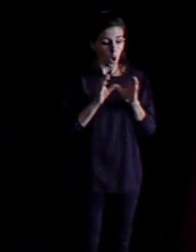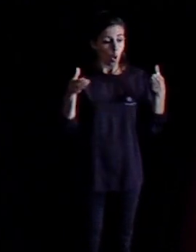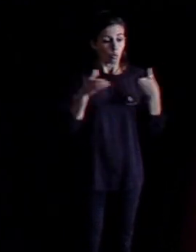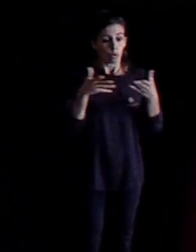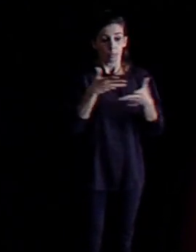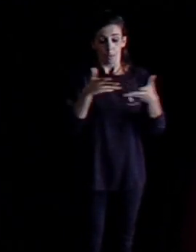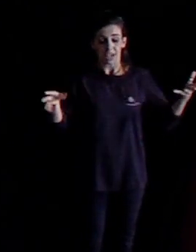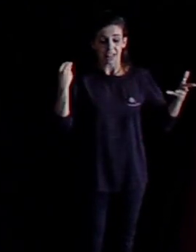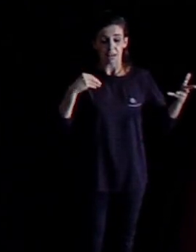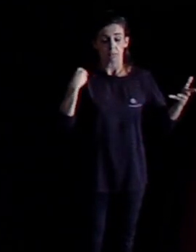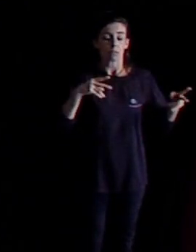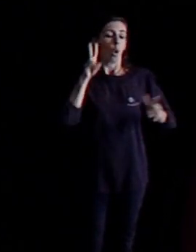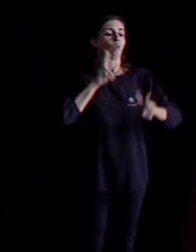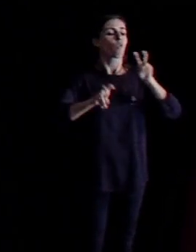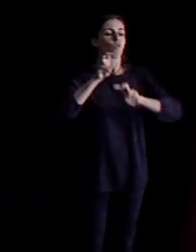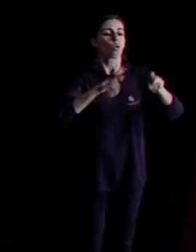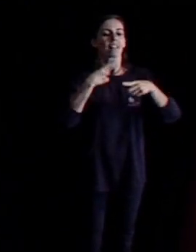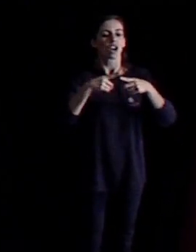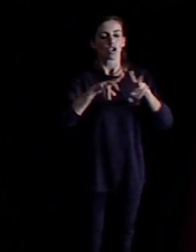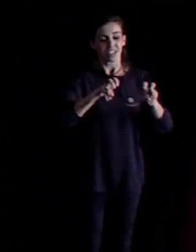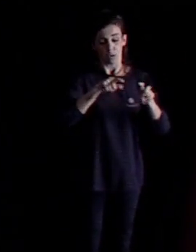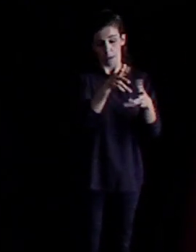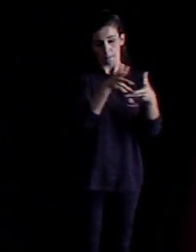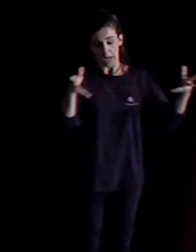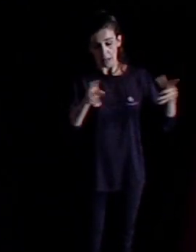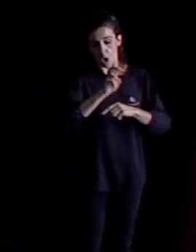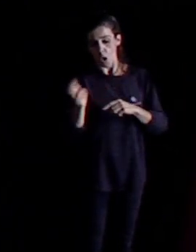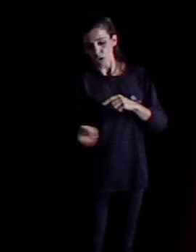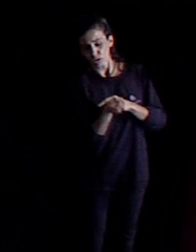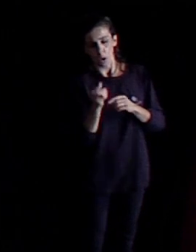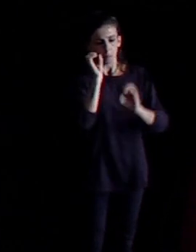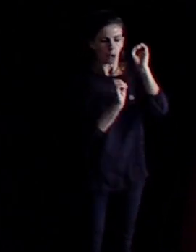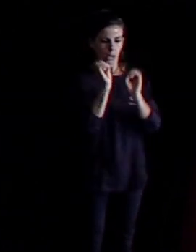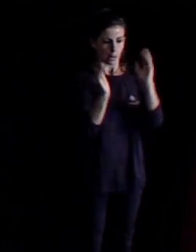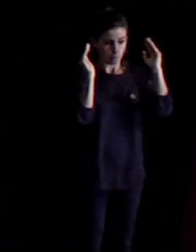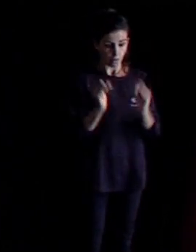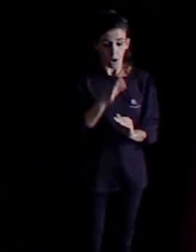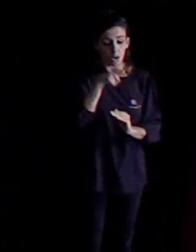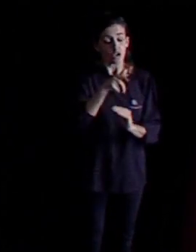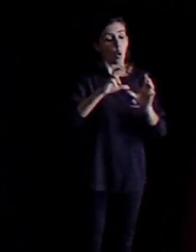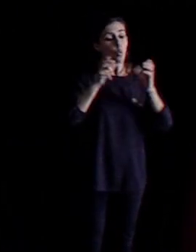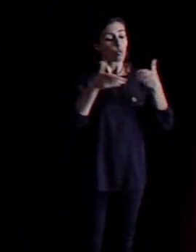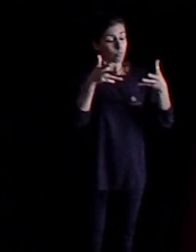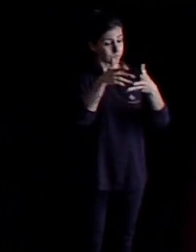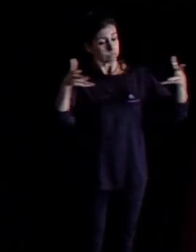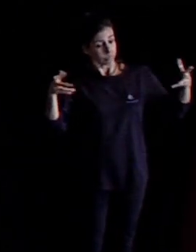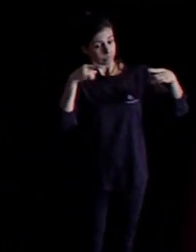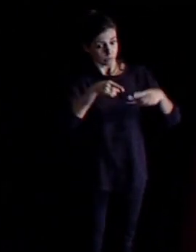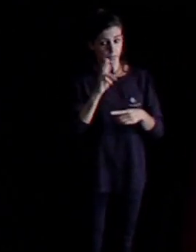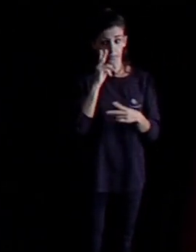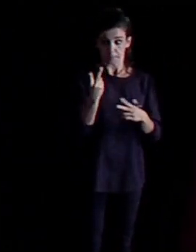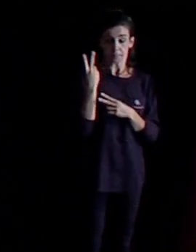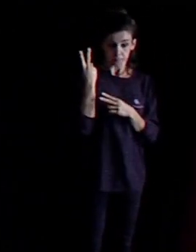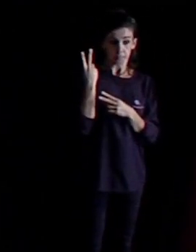de búsqueda de novedad, y los otros un porcentaje mucho más reducido. Por lo tanto, ese grupo tan grande, que